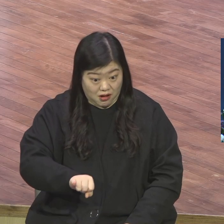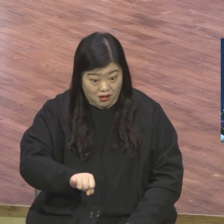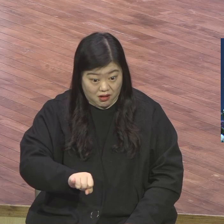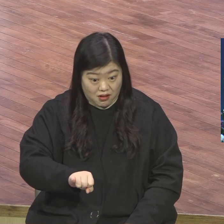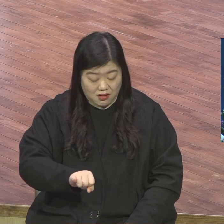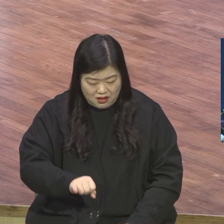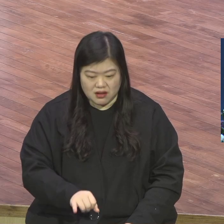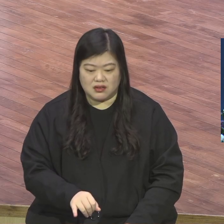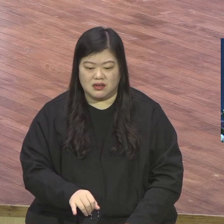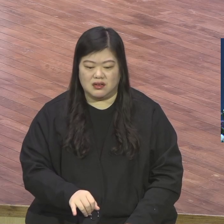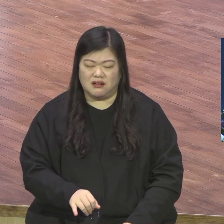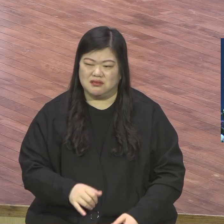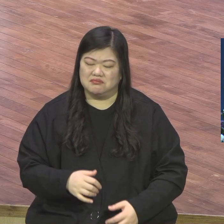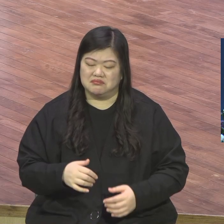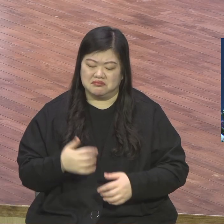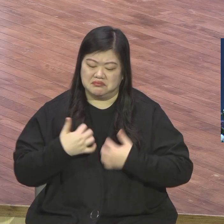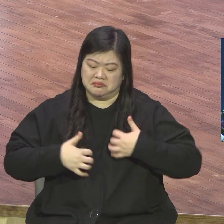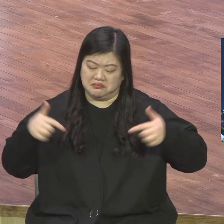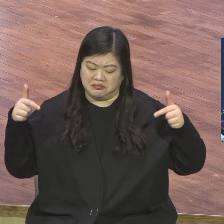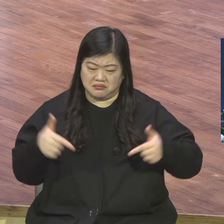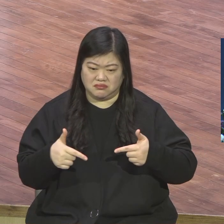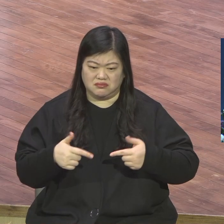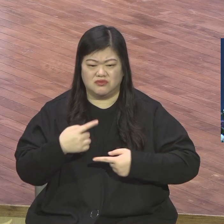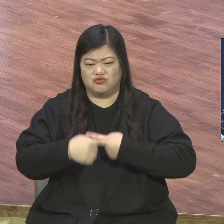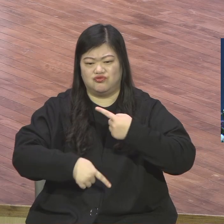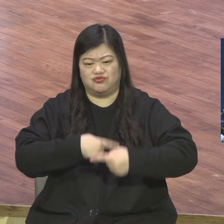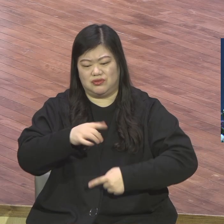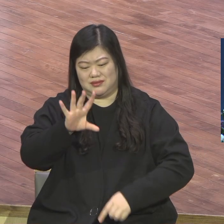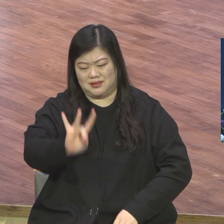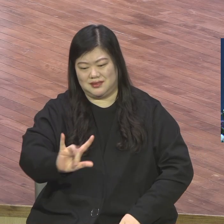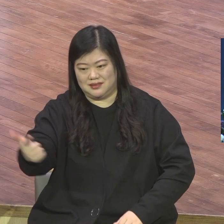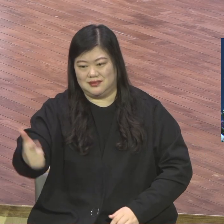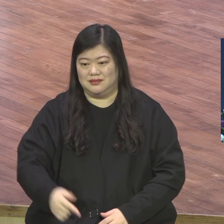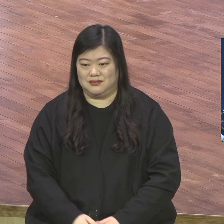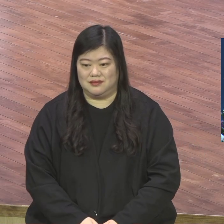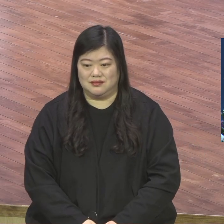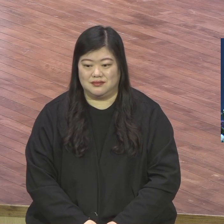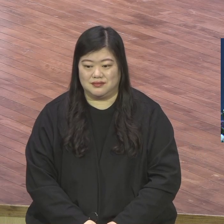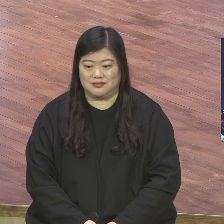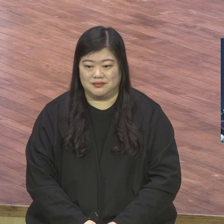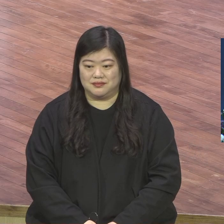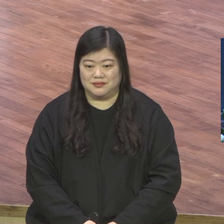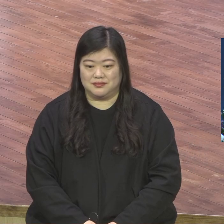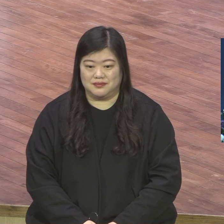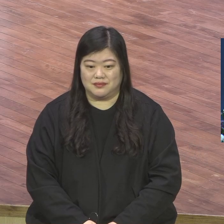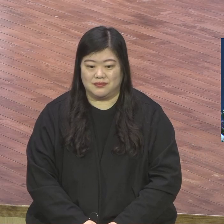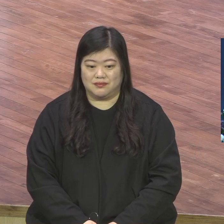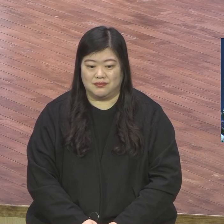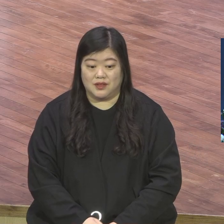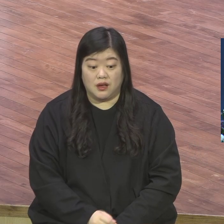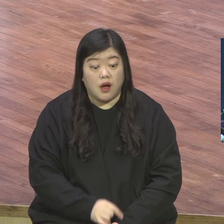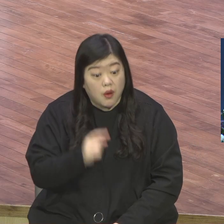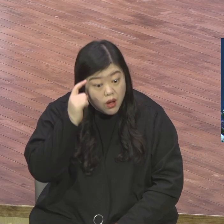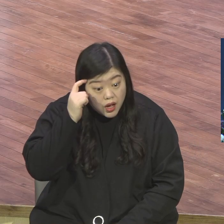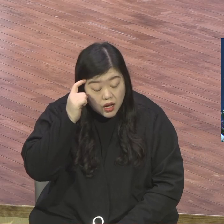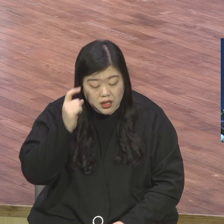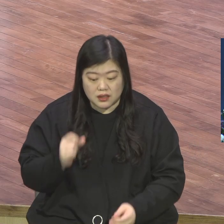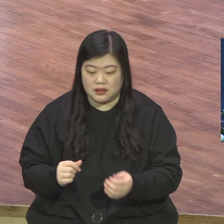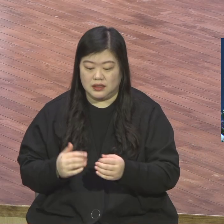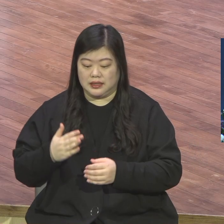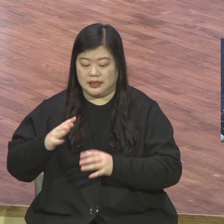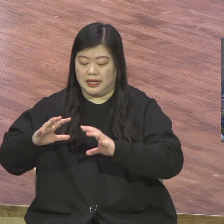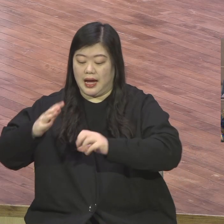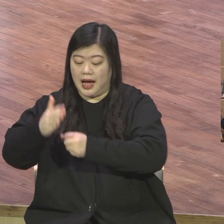완전 틀린 말이에요. 하나님의 자녀된 우리는 세상 불신자들과 보는